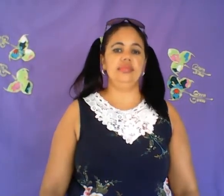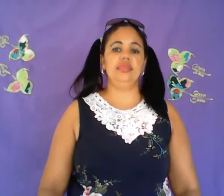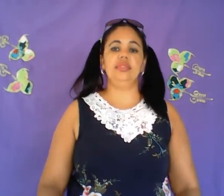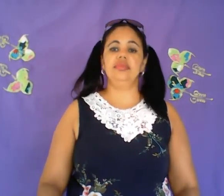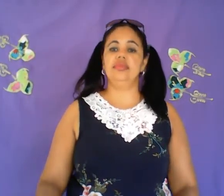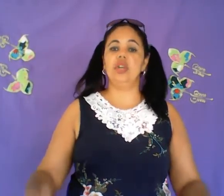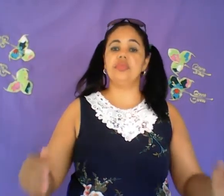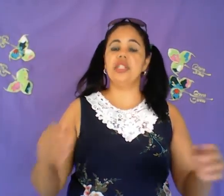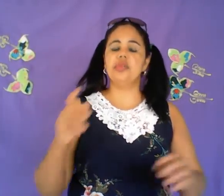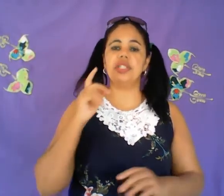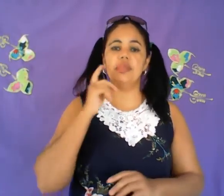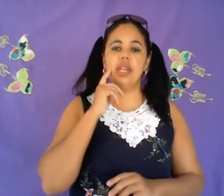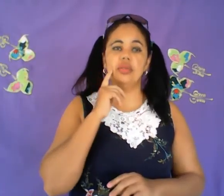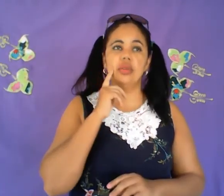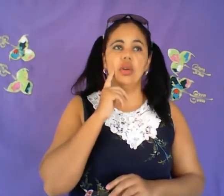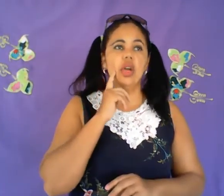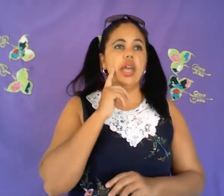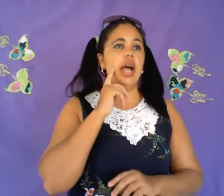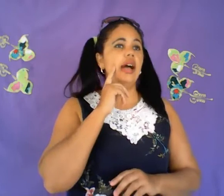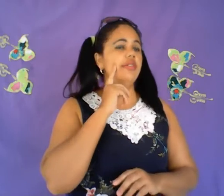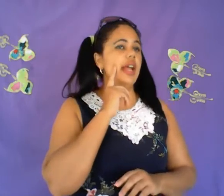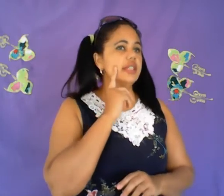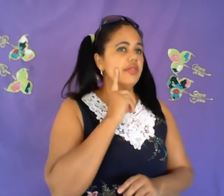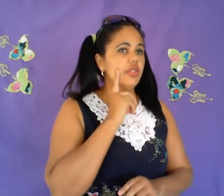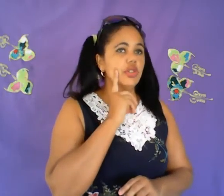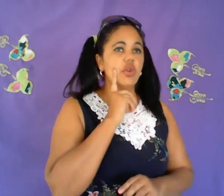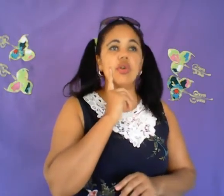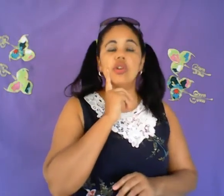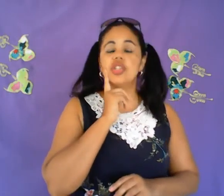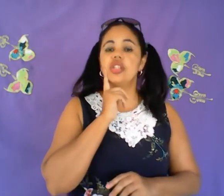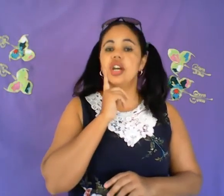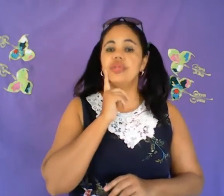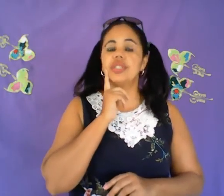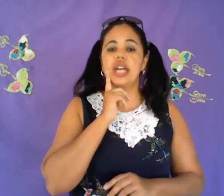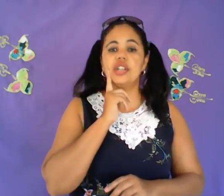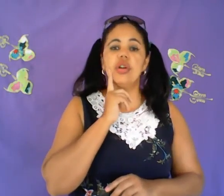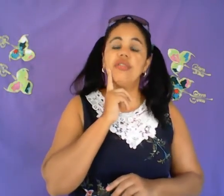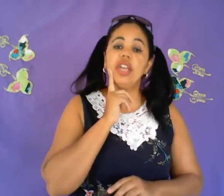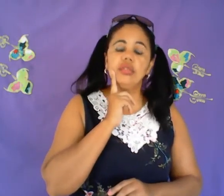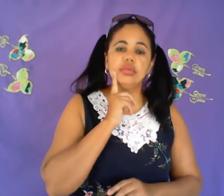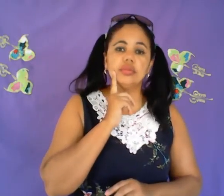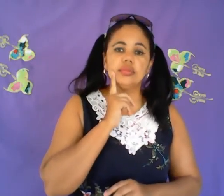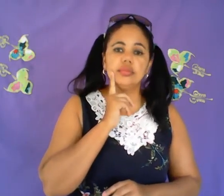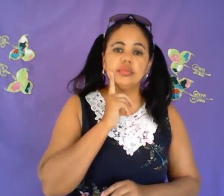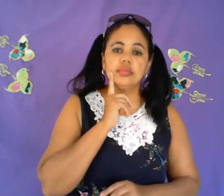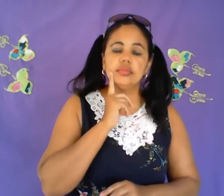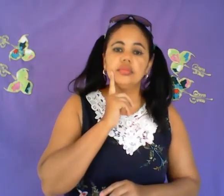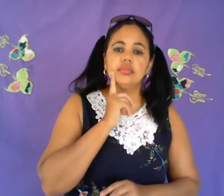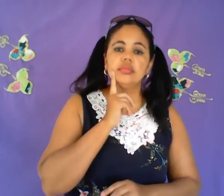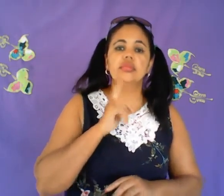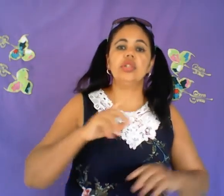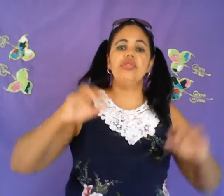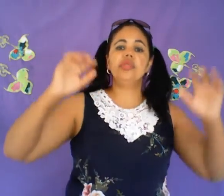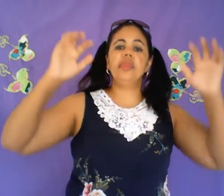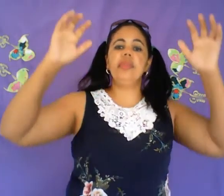Então, vocês perceberam? A frase foi... Hoje não está chovendo. Então, eu fiz primeiro,